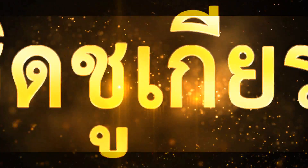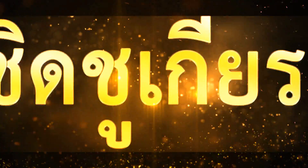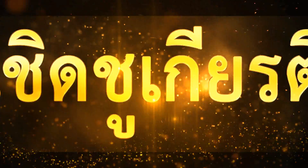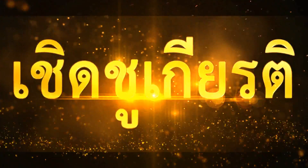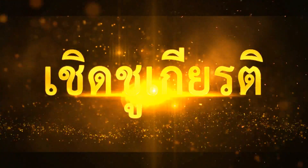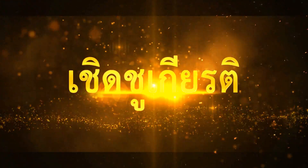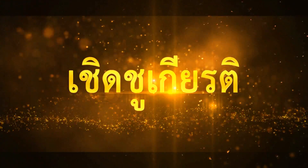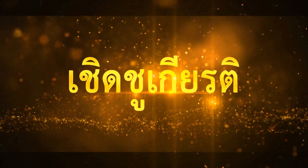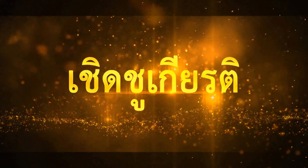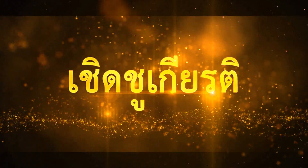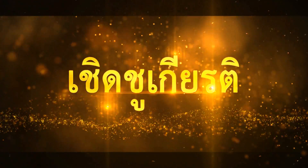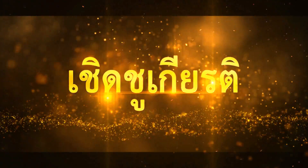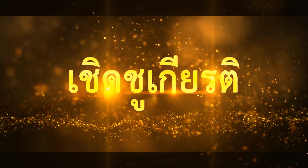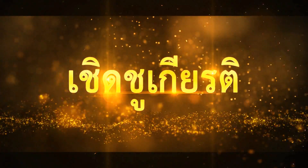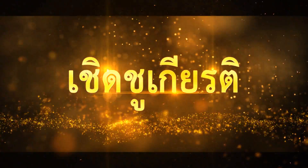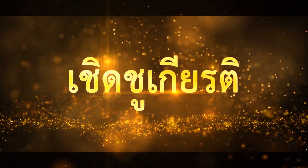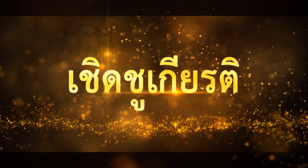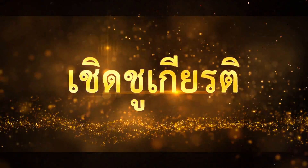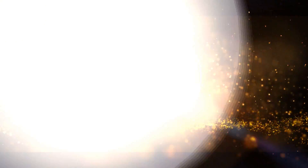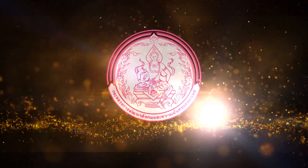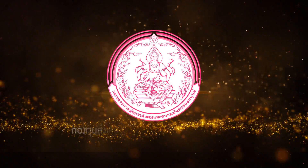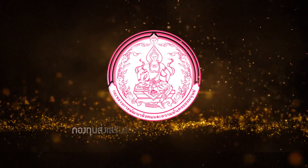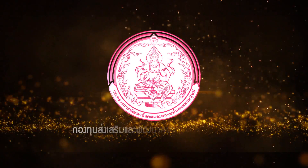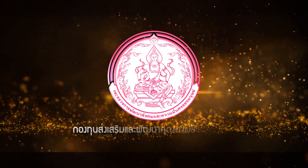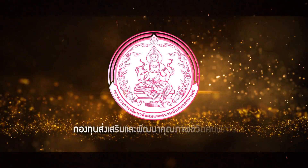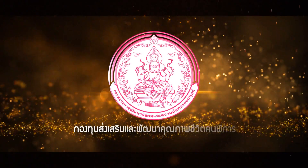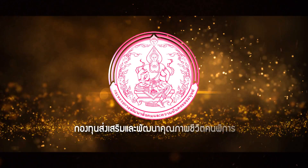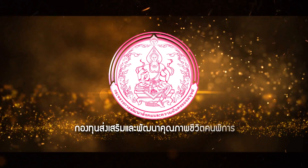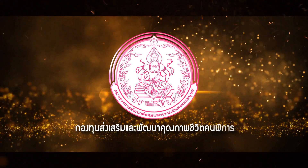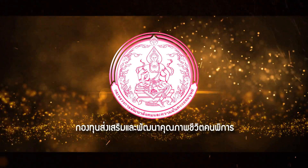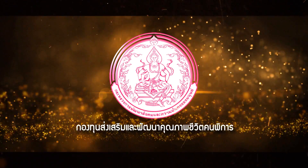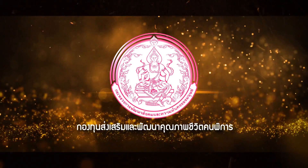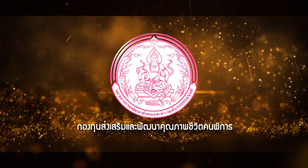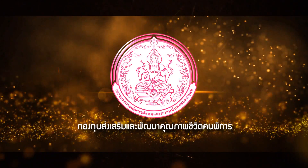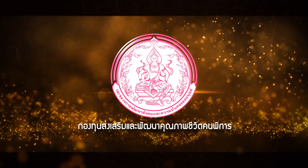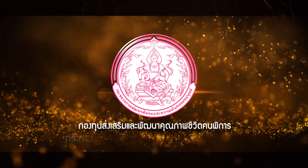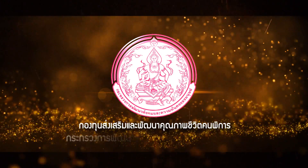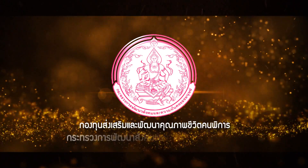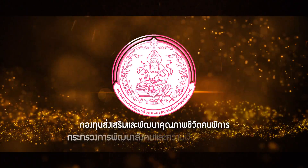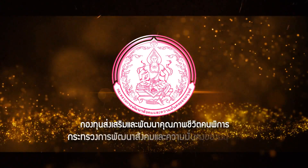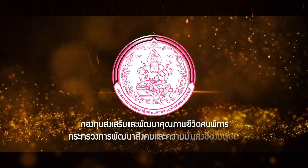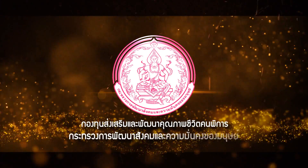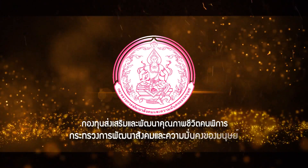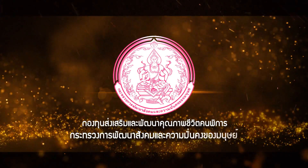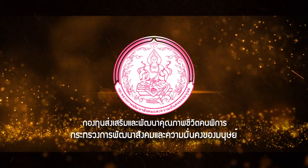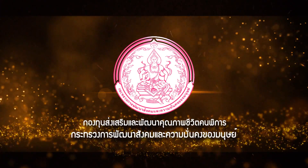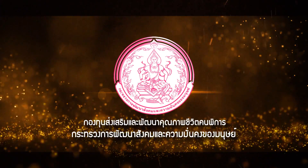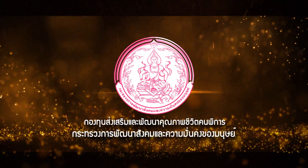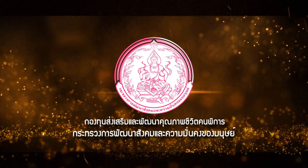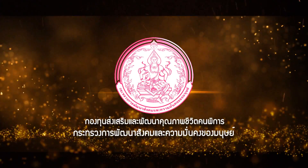องเชิดชูเกียรติสนับสนุนการทำความดีโดยกองทุนส่งเสริมและพัฒนาคุณภาพชีวิตคนพิการกระทรวงการพัฒนาสังคมและความมั่นคงของมนุ